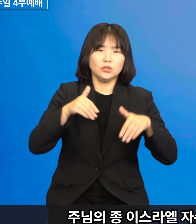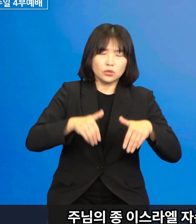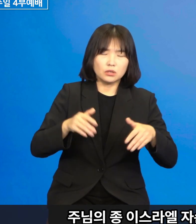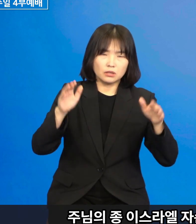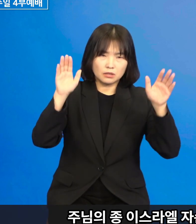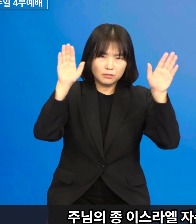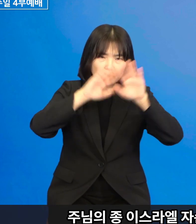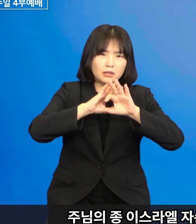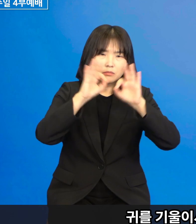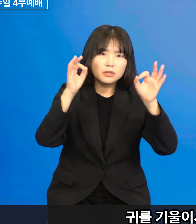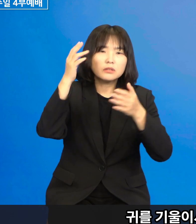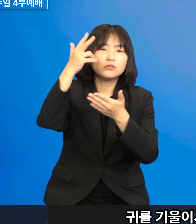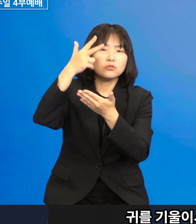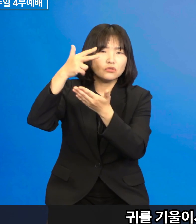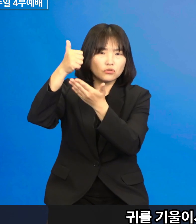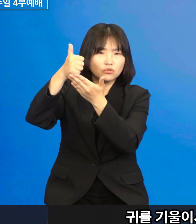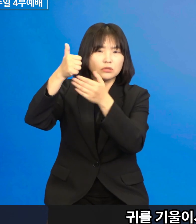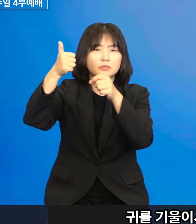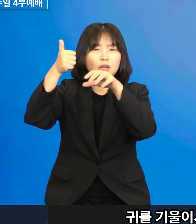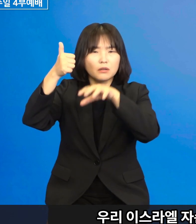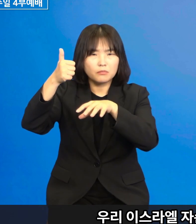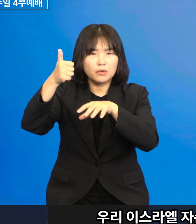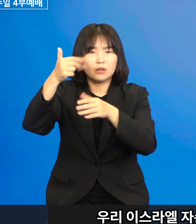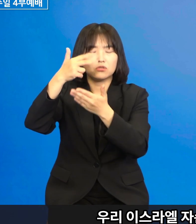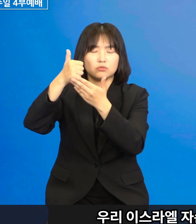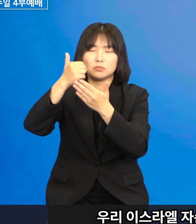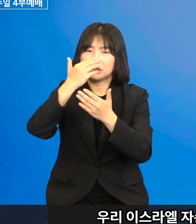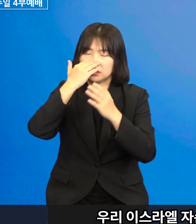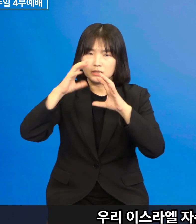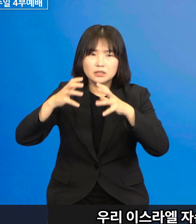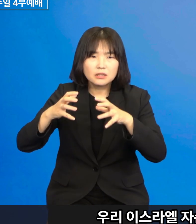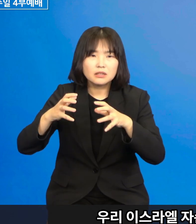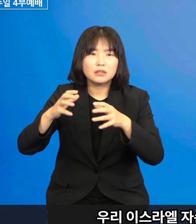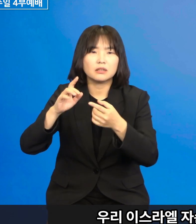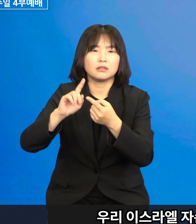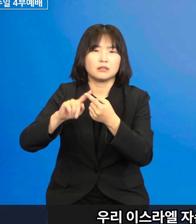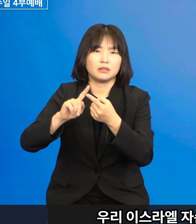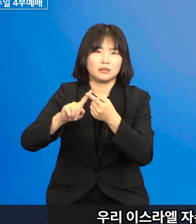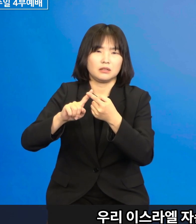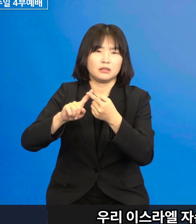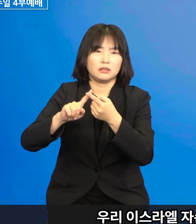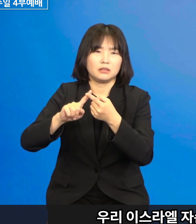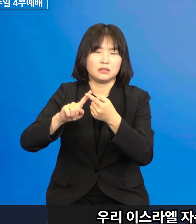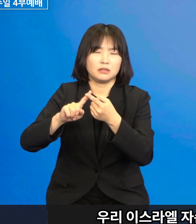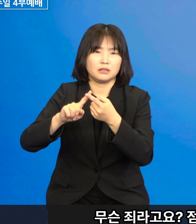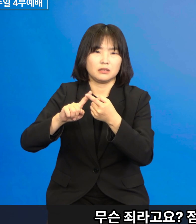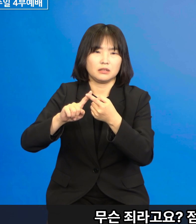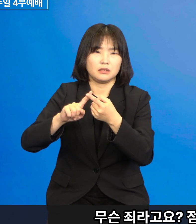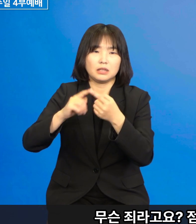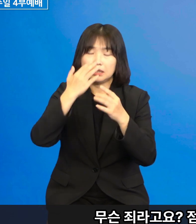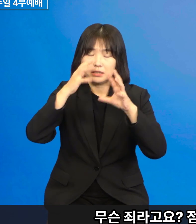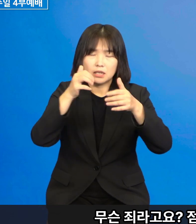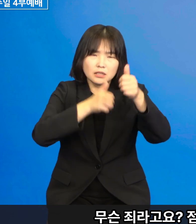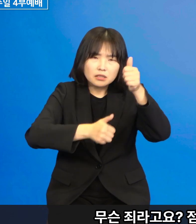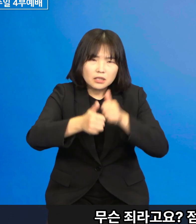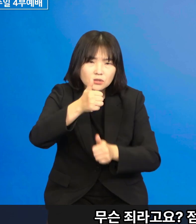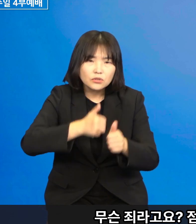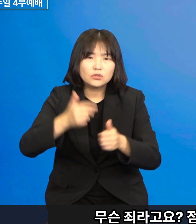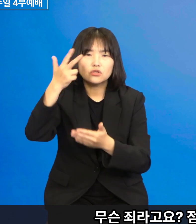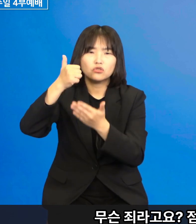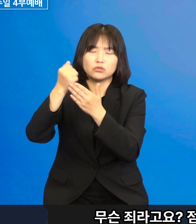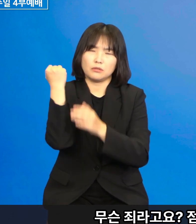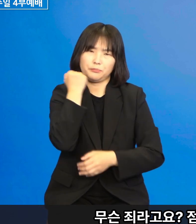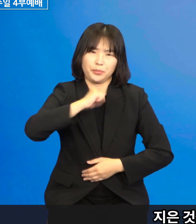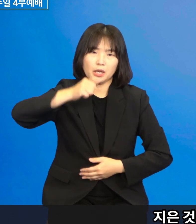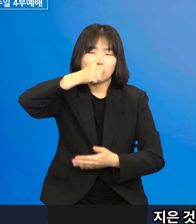이스라엘 자손을 위하여 드린 이 기도에 귀를 기울이시고 살펴주십시오. 우리 이스라엘 자손이 주님을 거역하는 죄, 무슨 죄라고요? 점치는